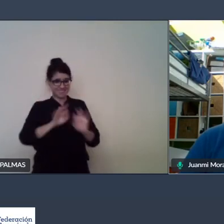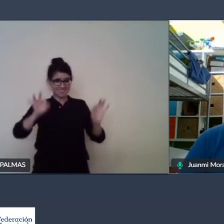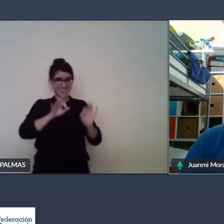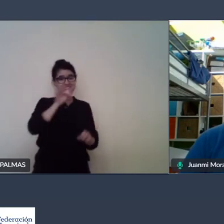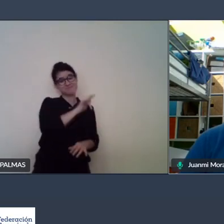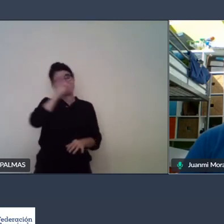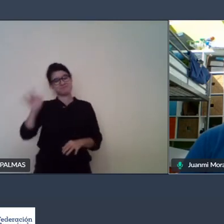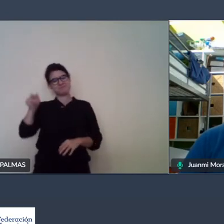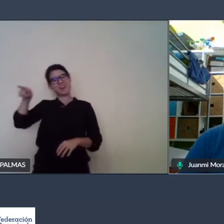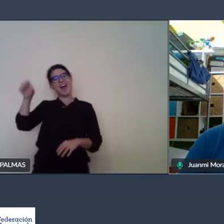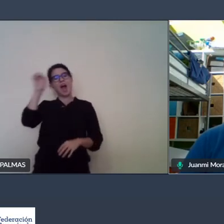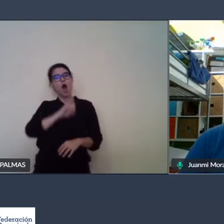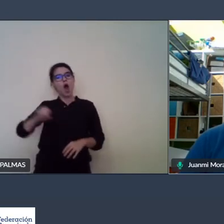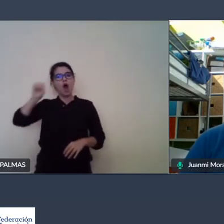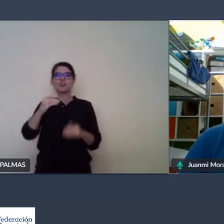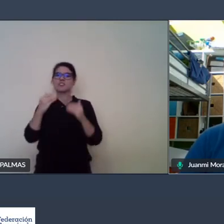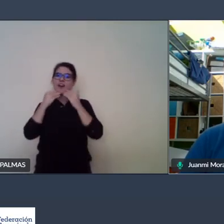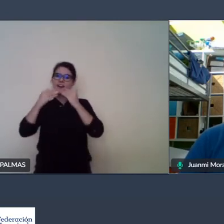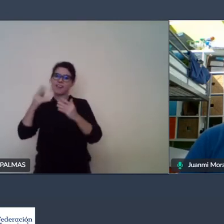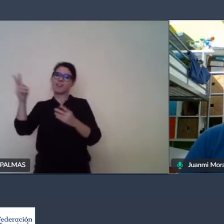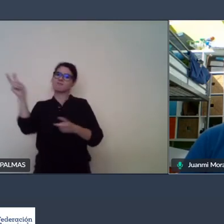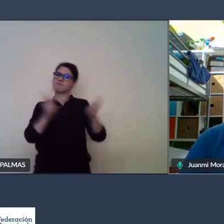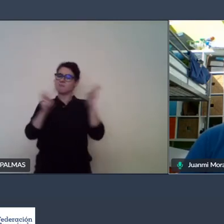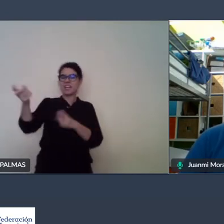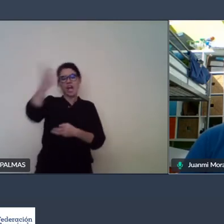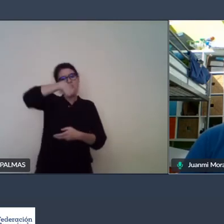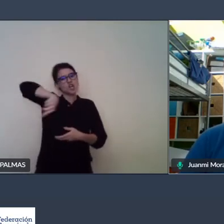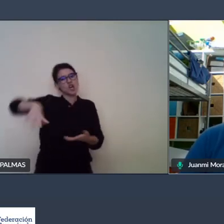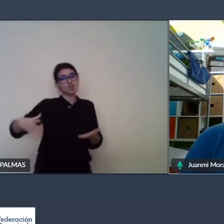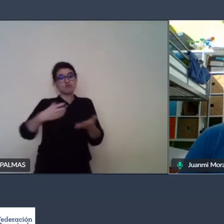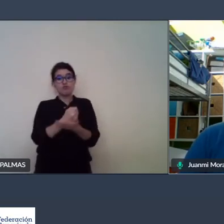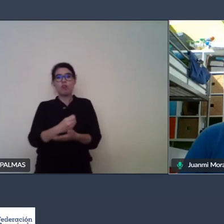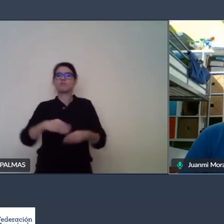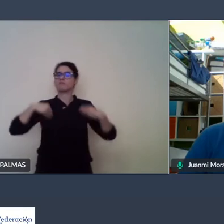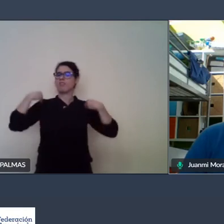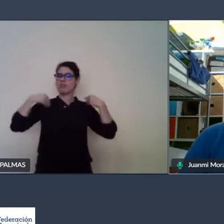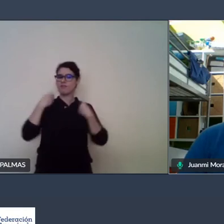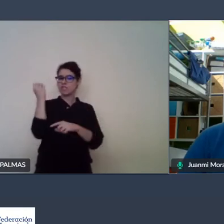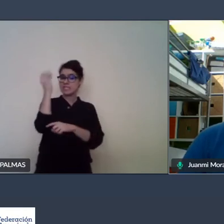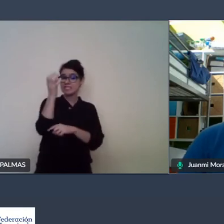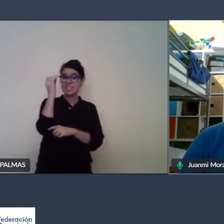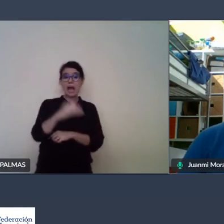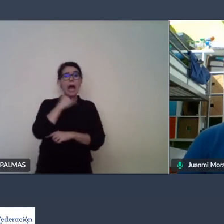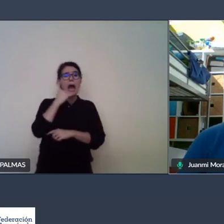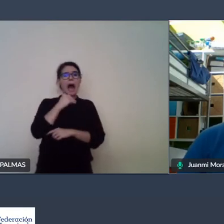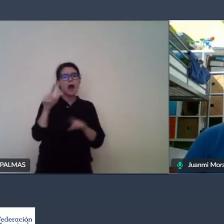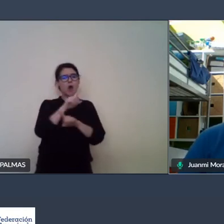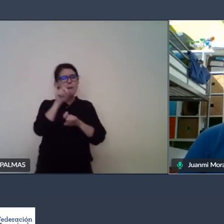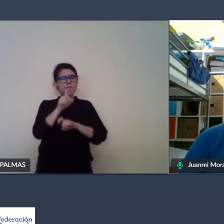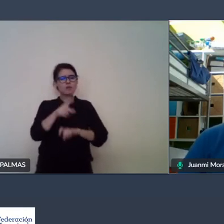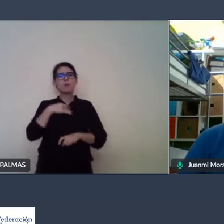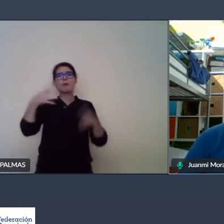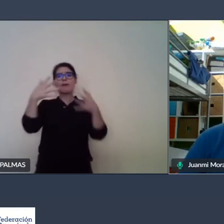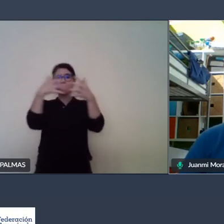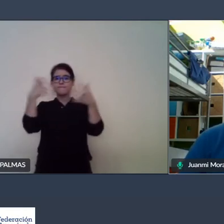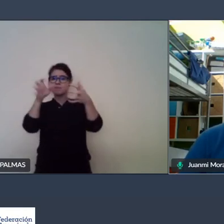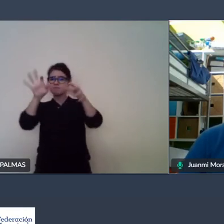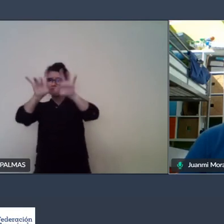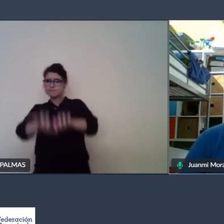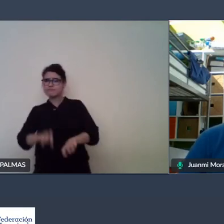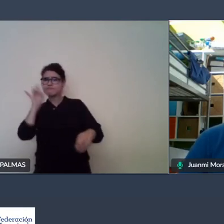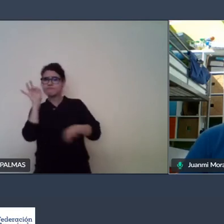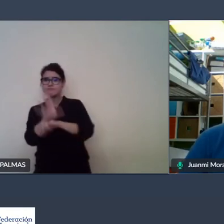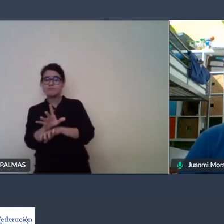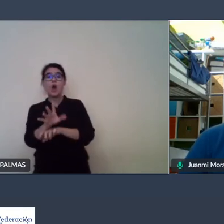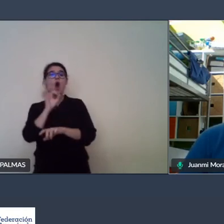todos su presencia y espero que disfruten de la charla. Para cualquier pregunta, por favor, o la dicen por el chat o me la mandan a mí directamente y yo,